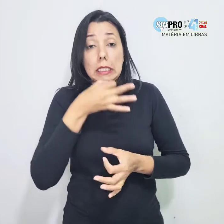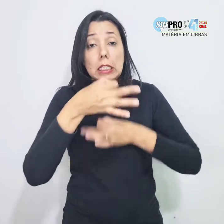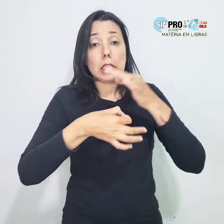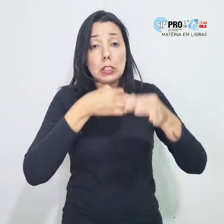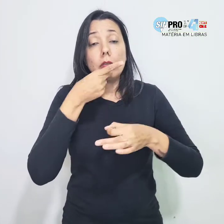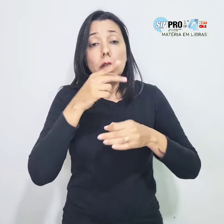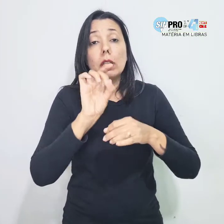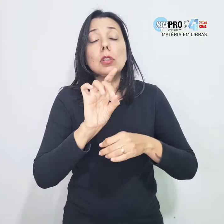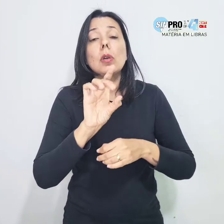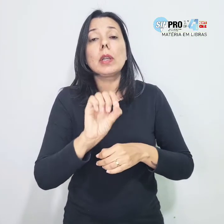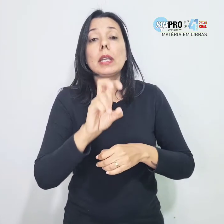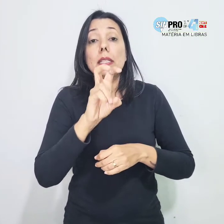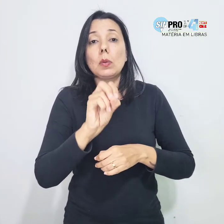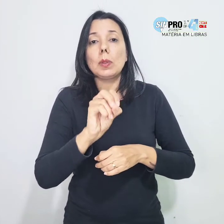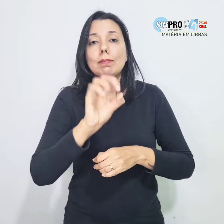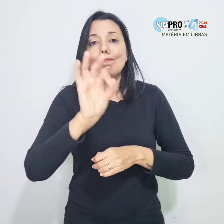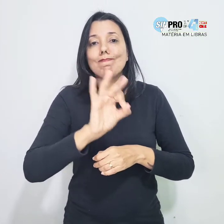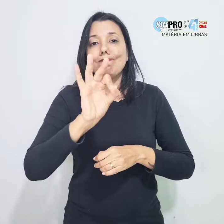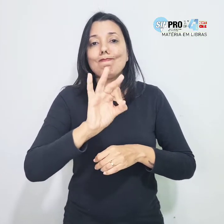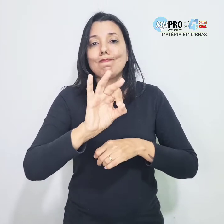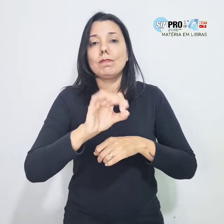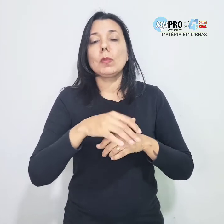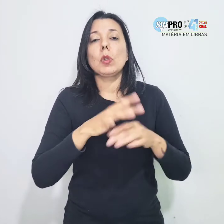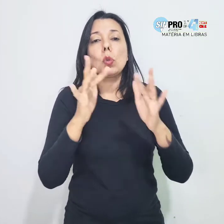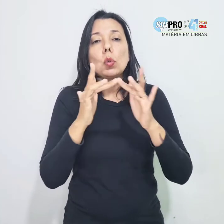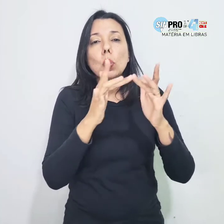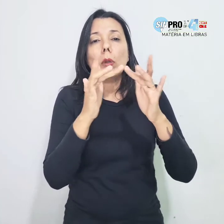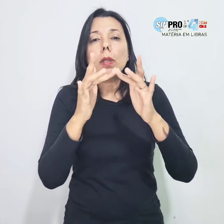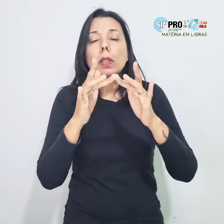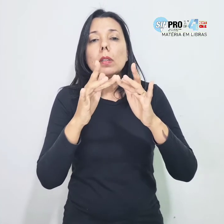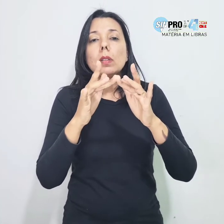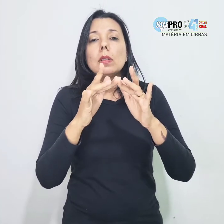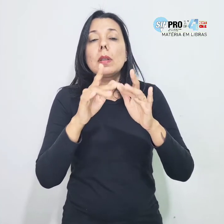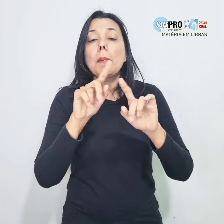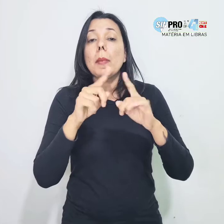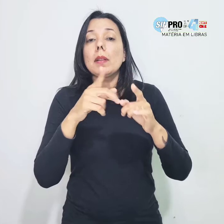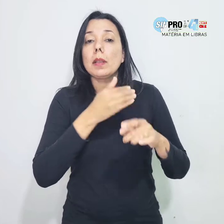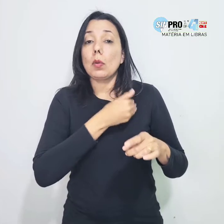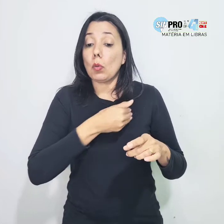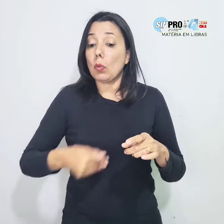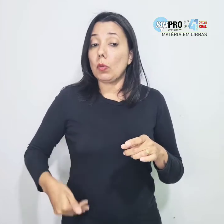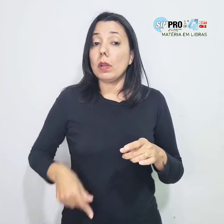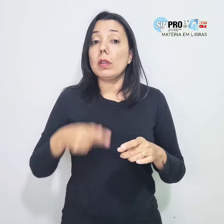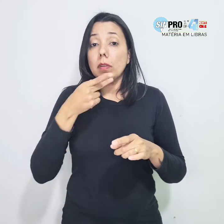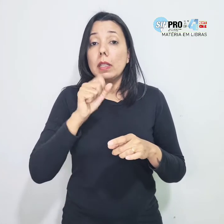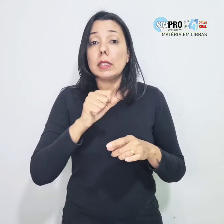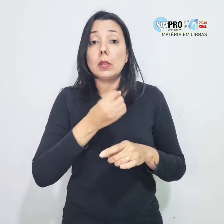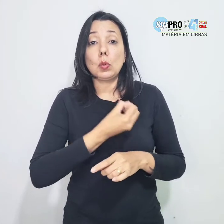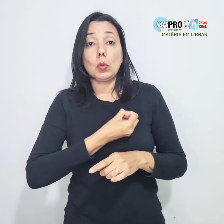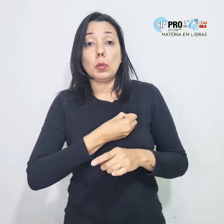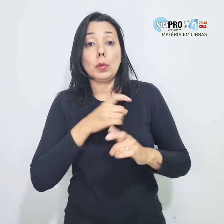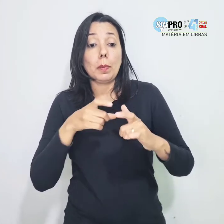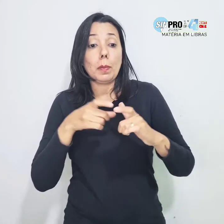são apenas 50% dos contatos, mas autoridades afirmam que esse número é bem maior.